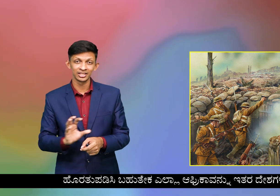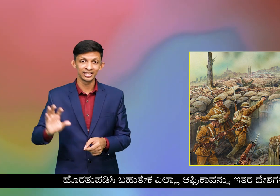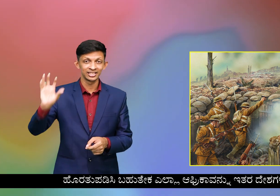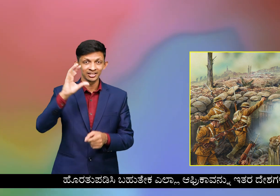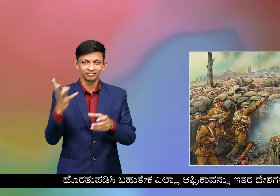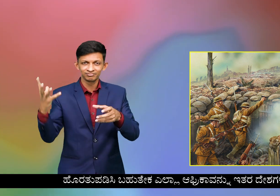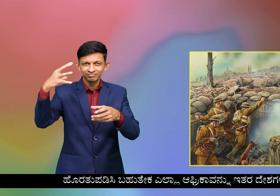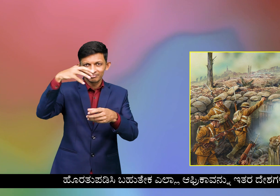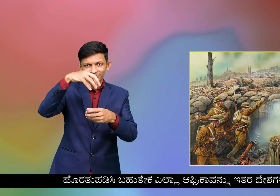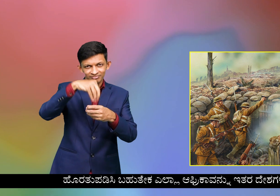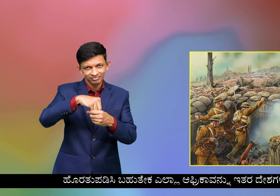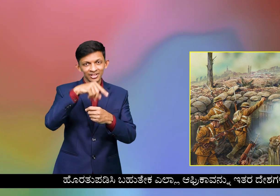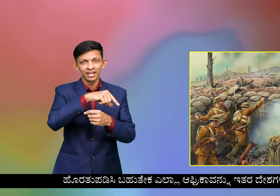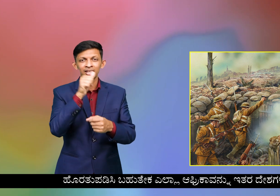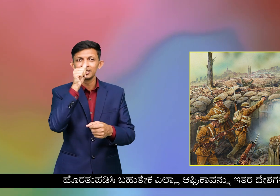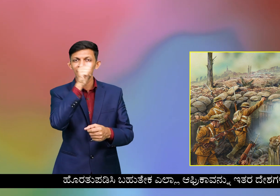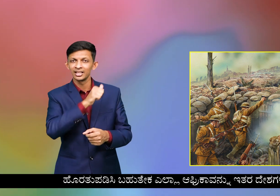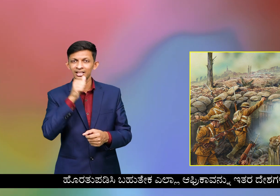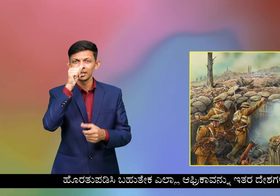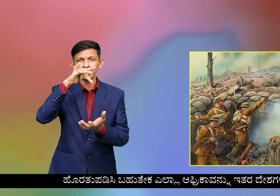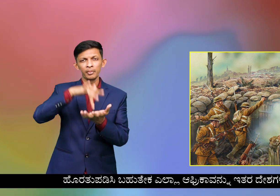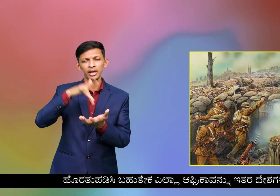ಎಲ್ಲ ಆಫ್ರಿಕಾವನ್ನು ಇತರ ದೇಶಗಳು ನಿಯಂತ್ರಿಸಿದವು.